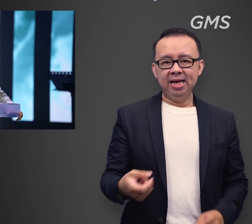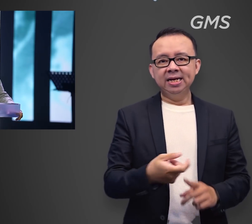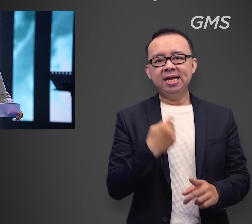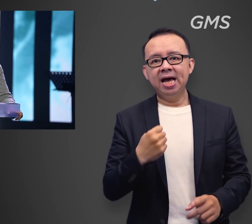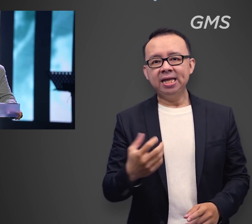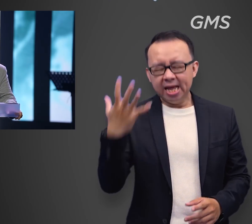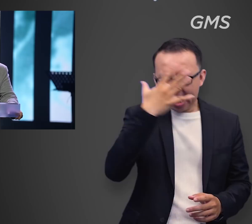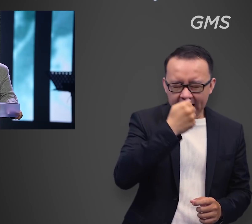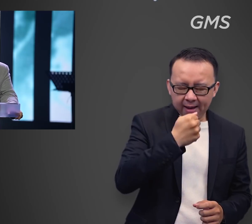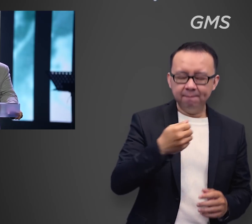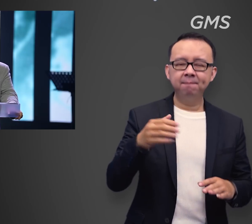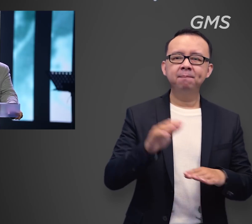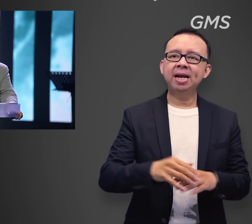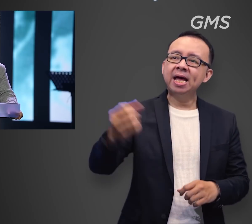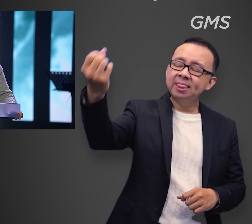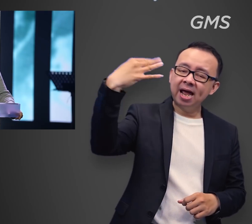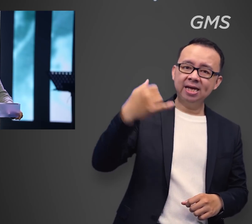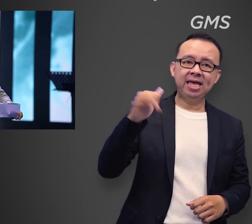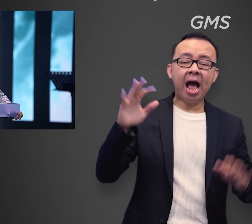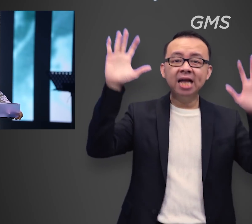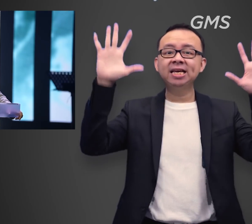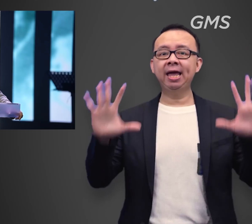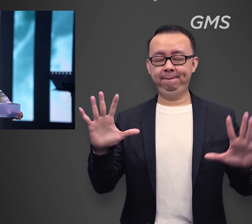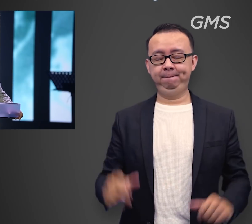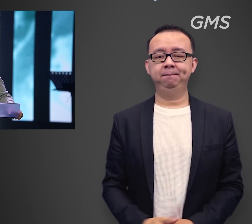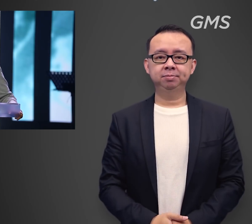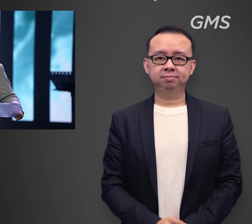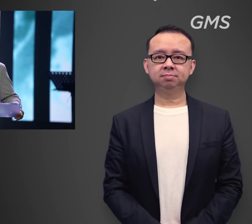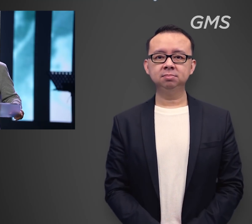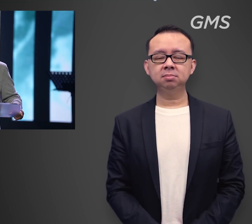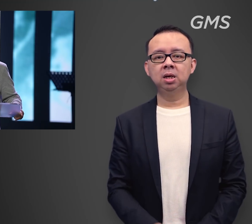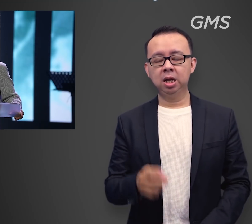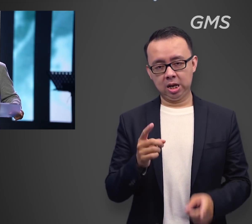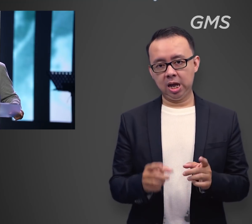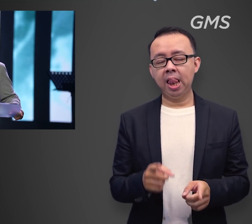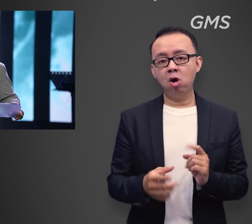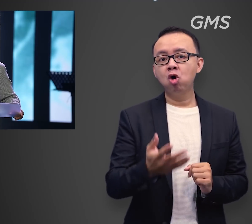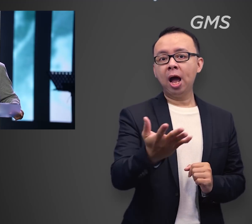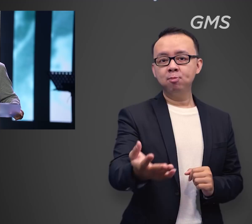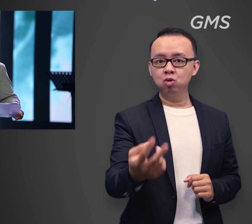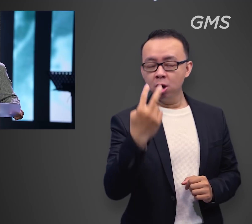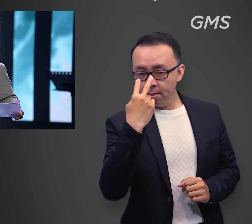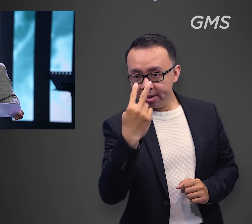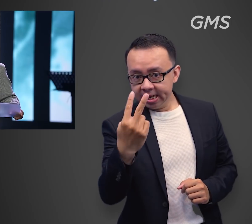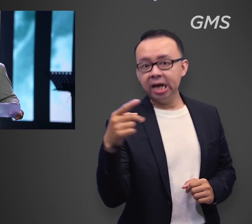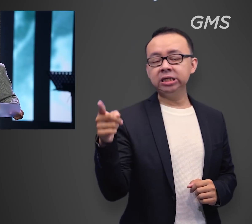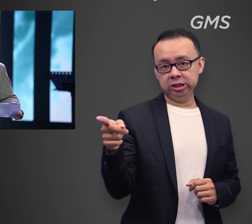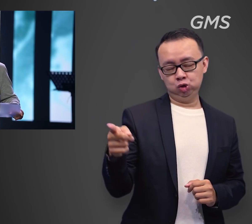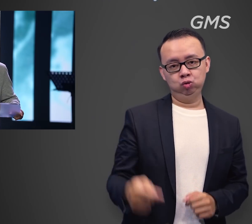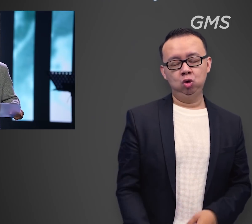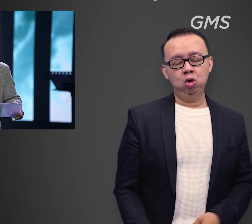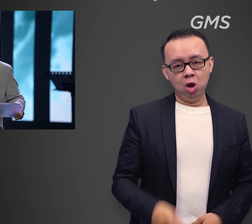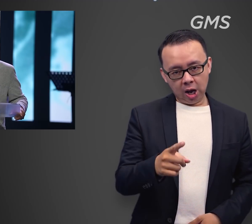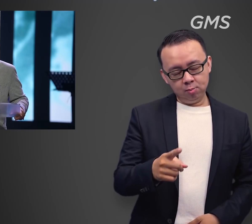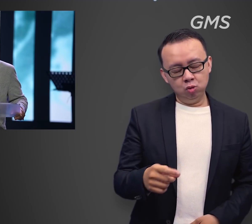kita perhatikan. Dan saya percaya kalau setiap jemaat memperhatikan ini, maka kita akan terus berkata, Tuhan, aku mau terus